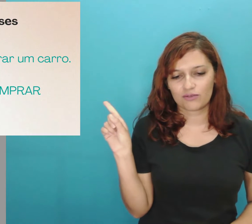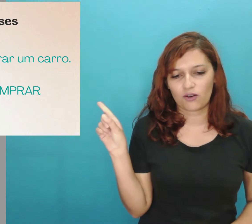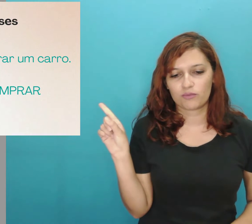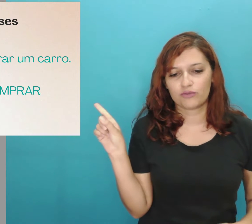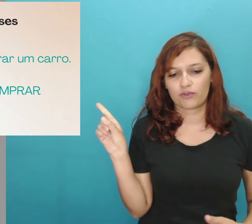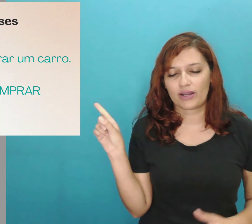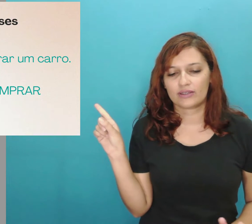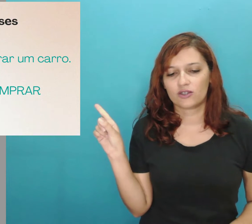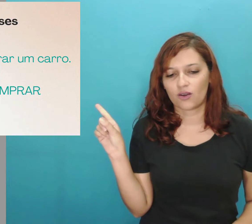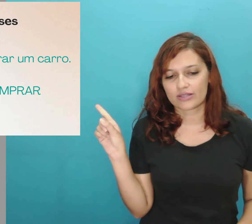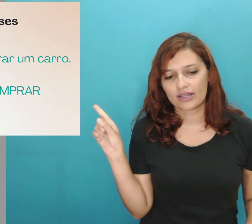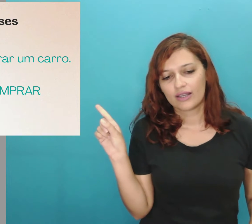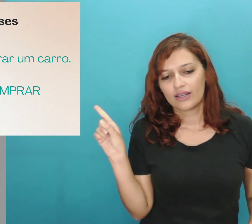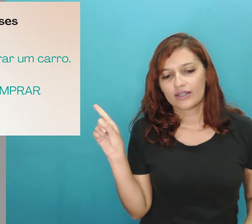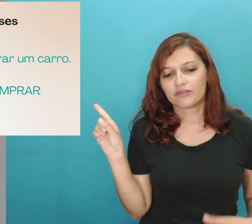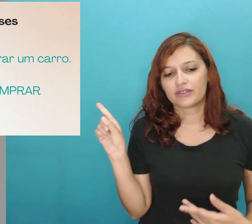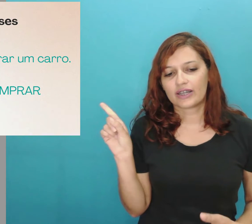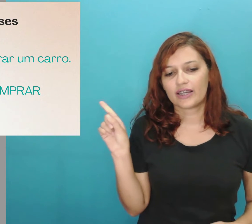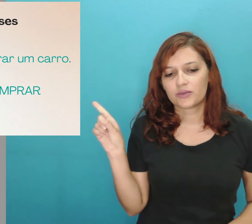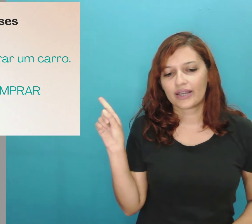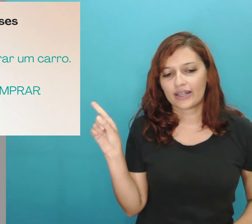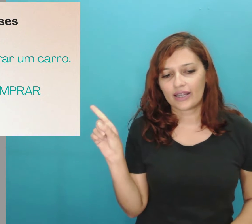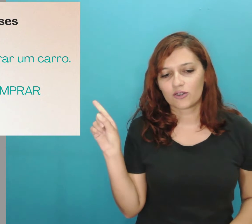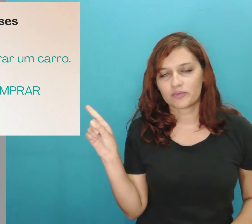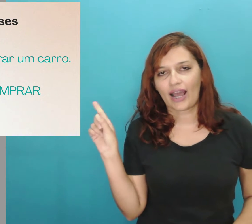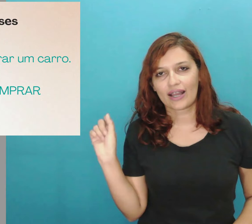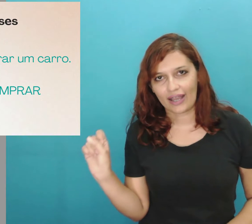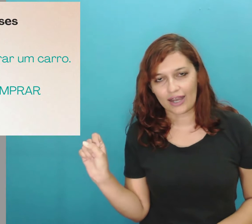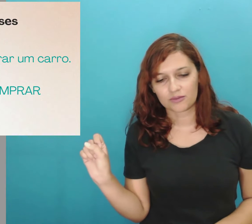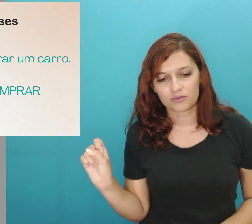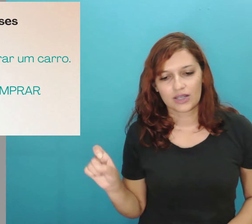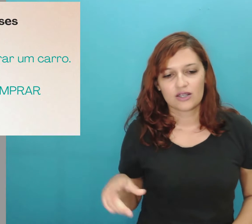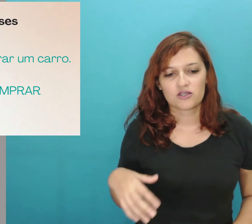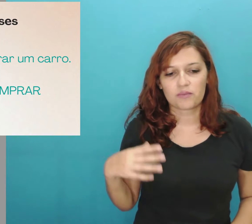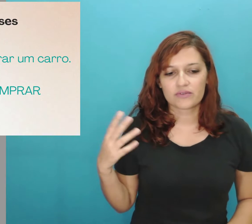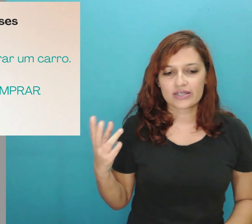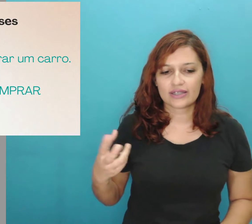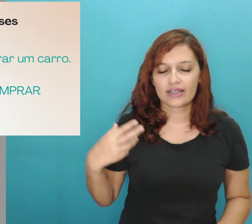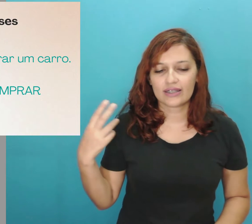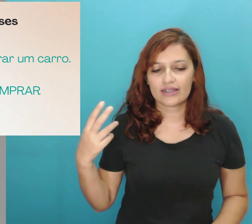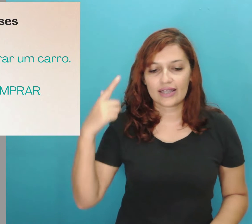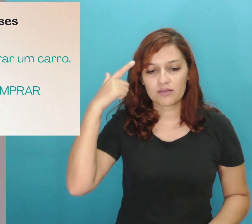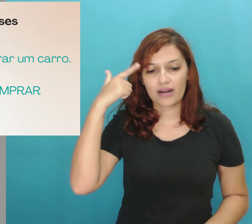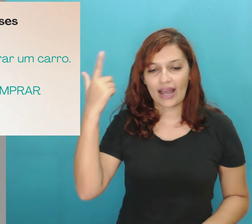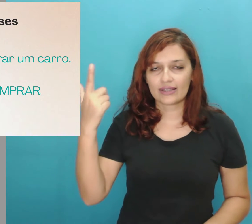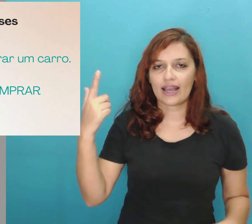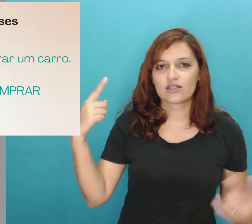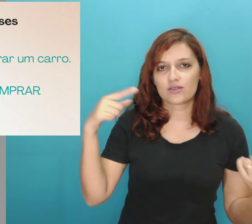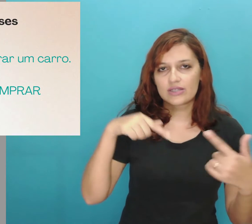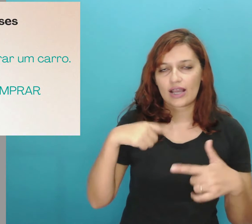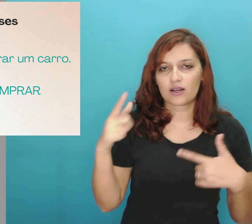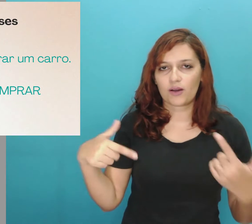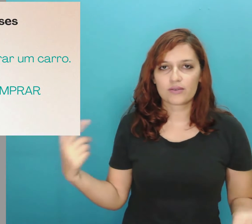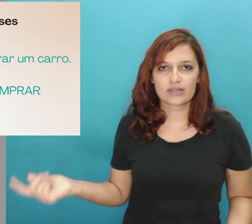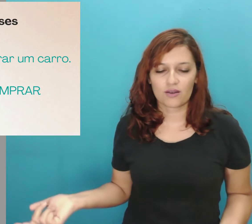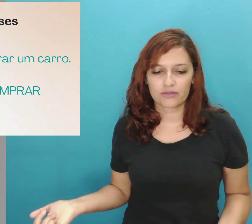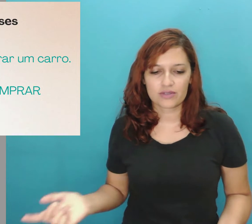forma, em formato de glosa, que fica eu querer comprar carro. Só para você lembrar, né, associar qual é o sinal que você